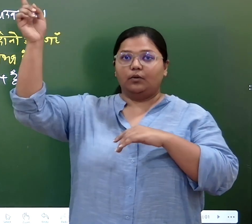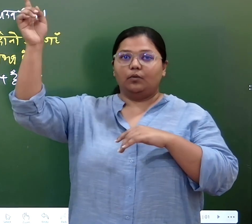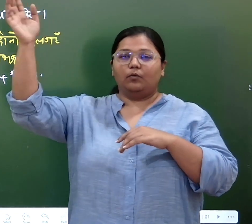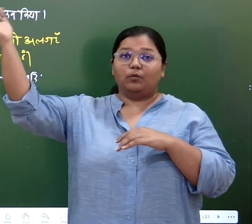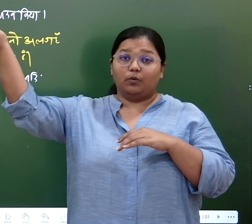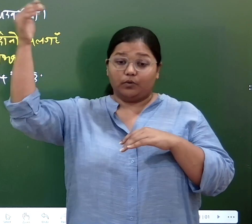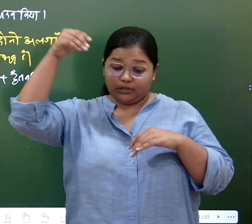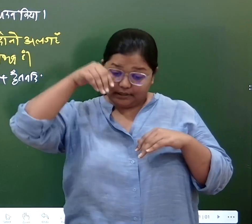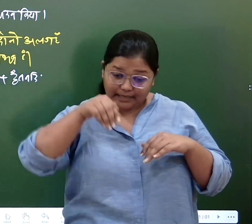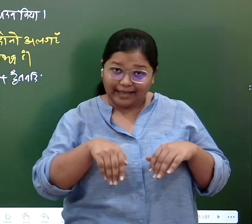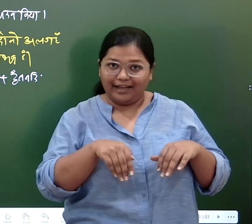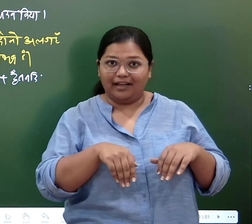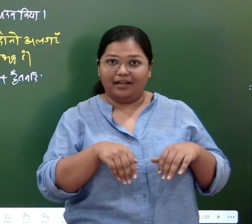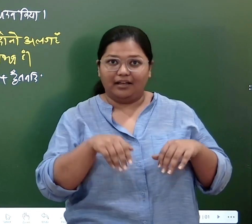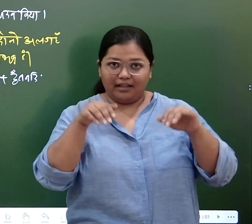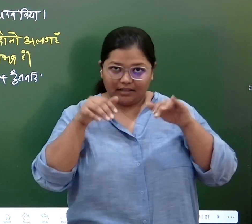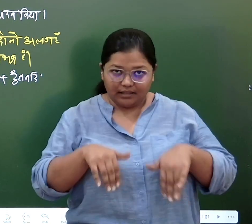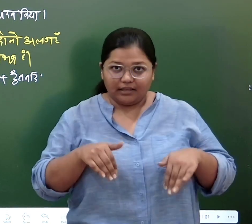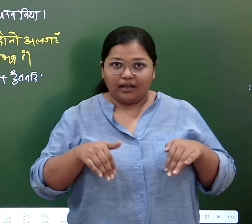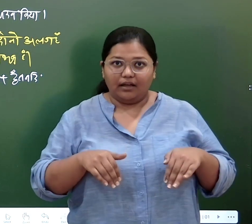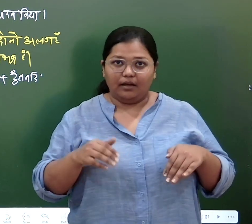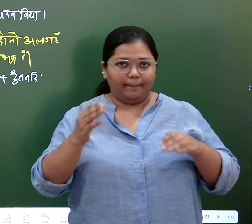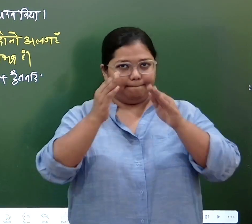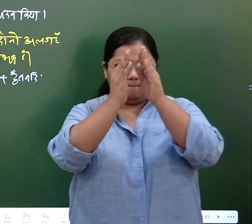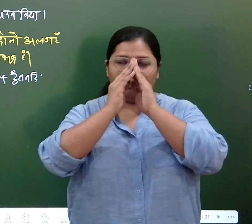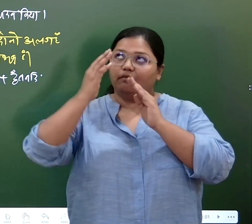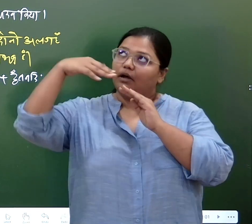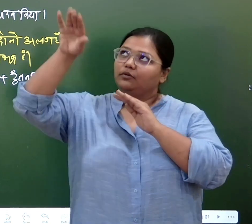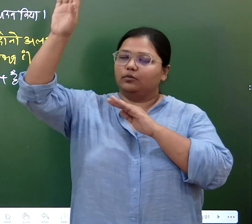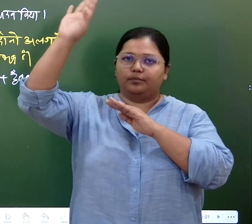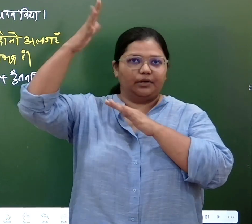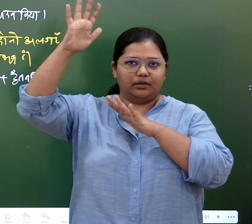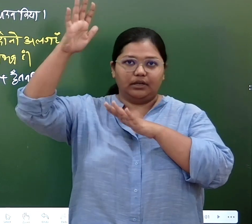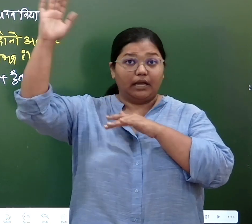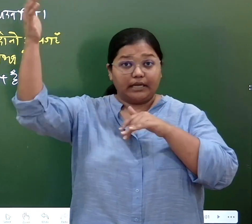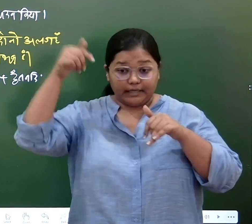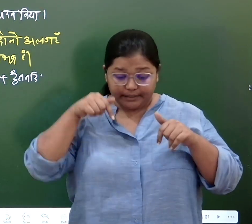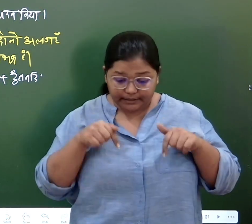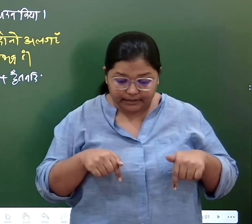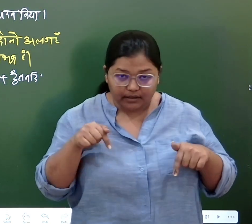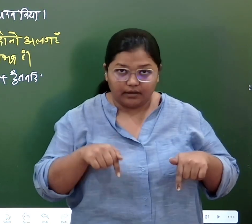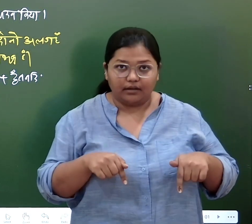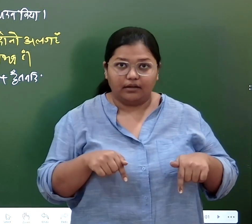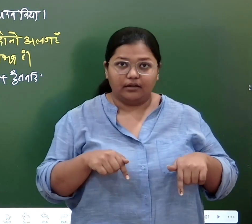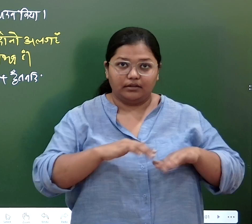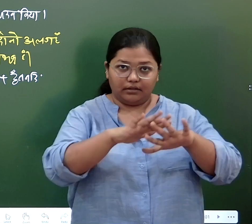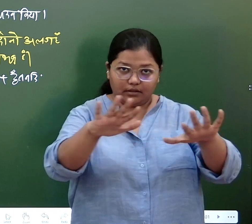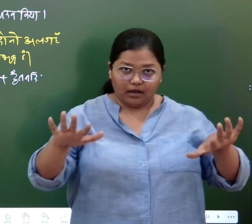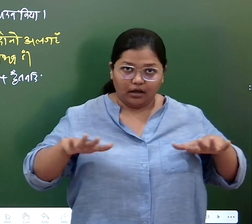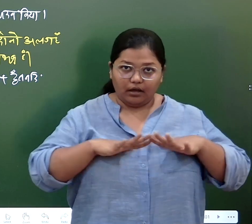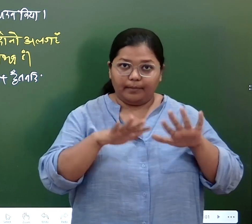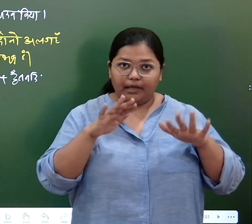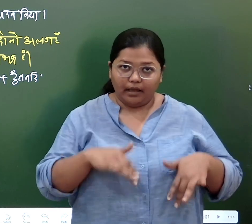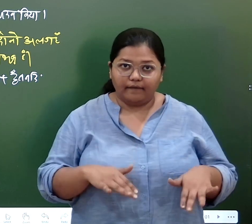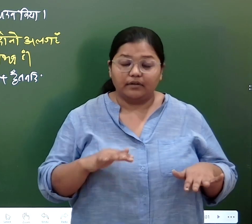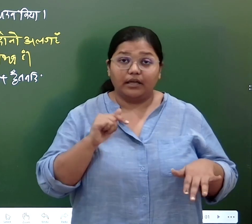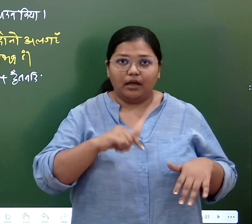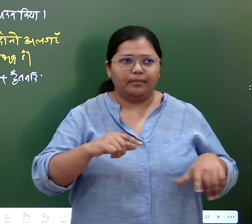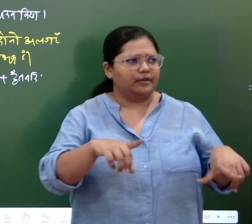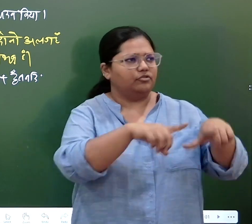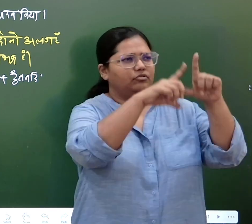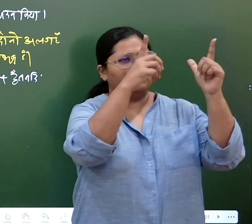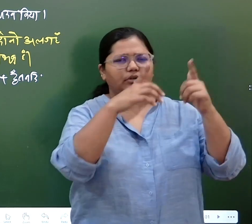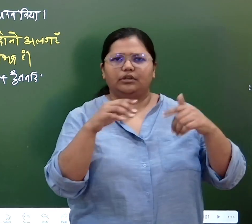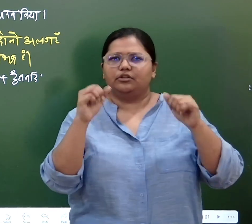कि वास्तविक है, मतलब क्या कि ईश्वर सभी में बसते हैं, है ना, और ईश्वर